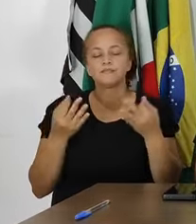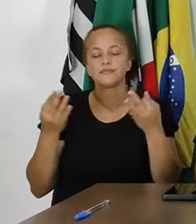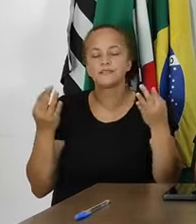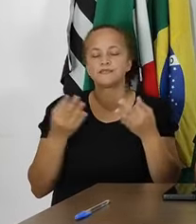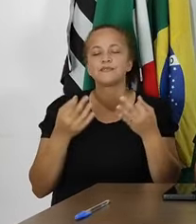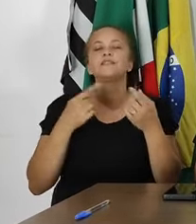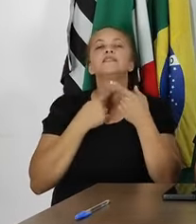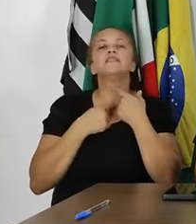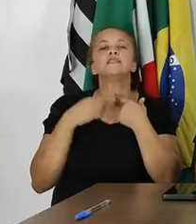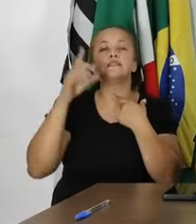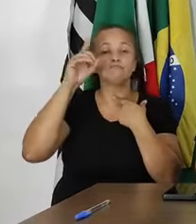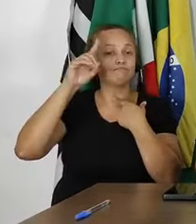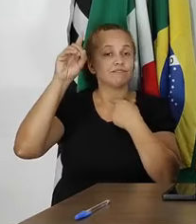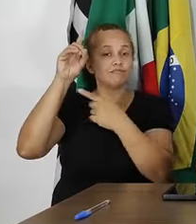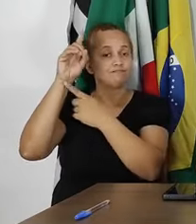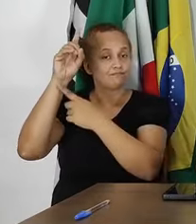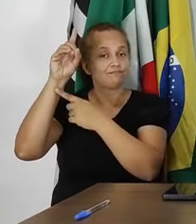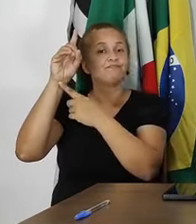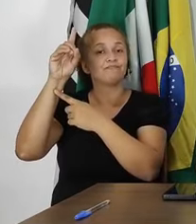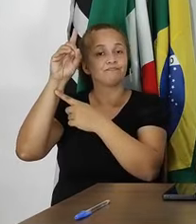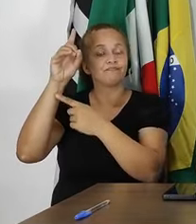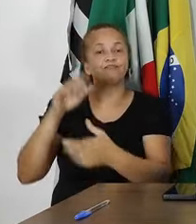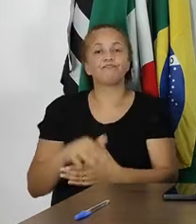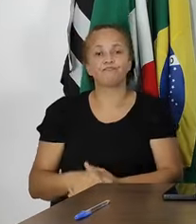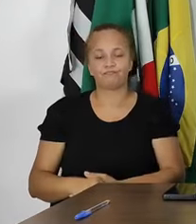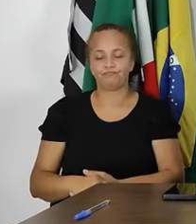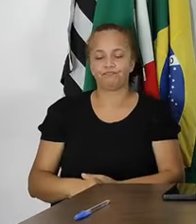de Deus. Deus,